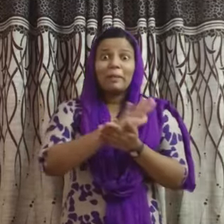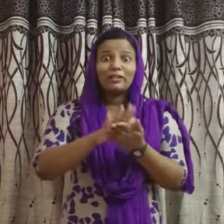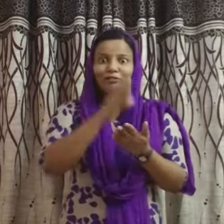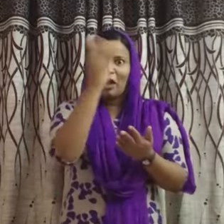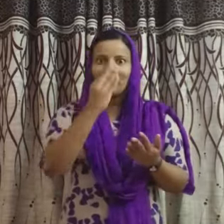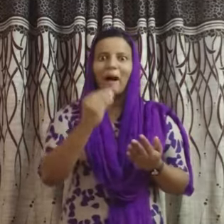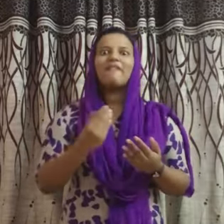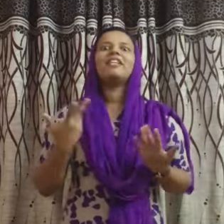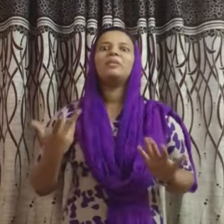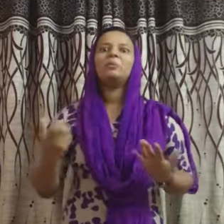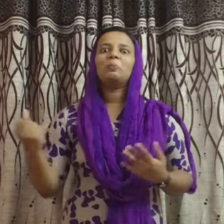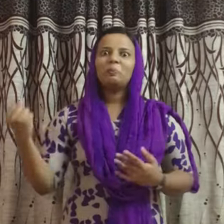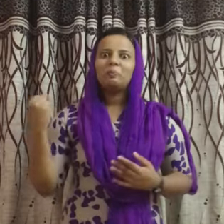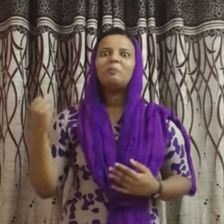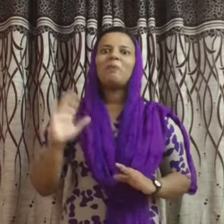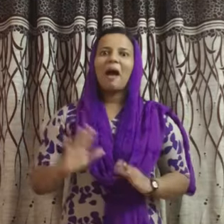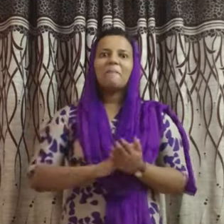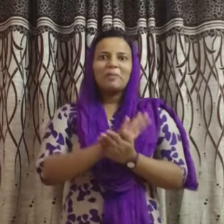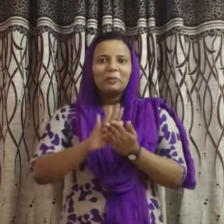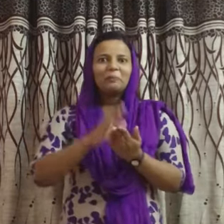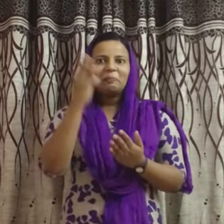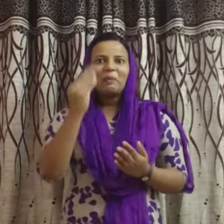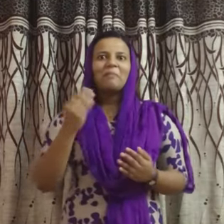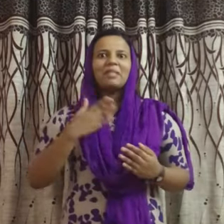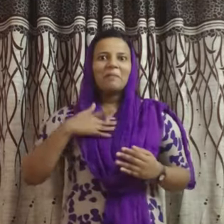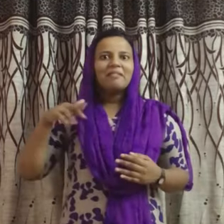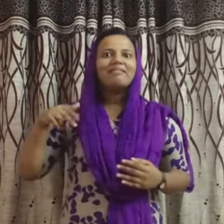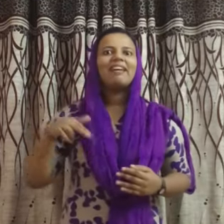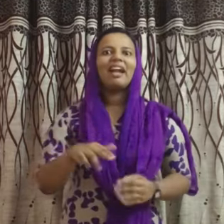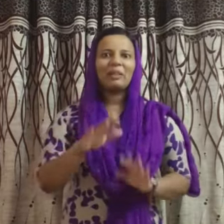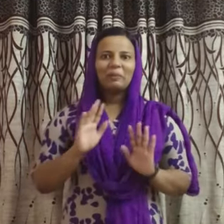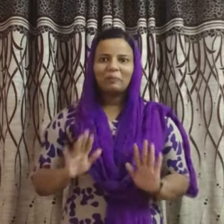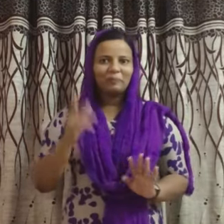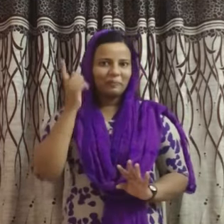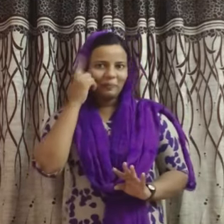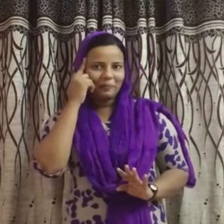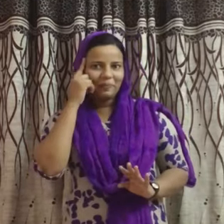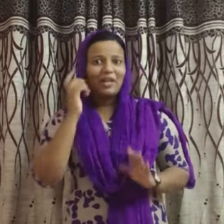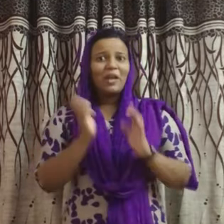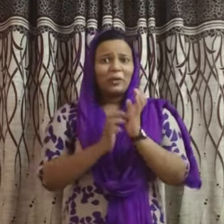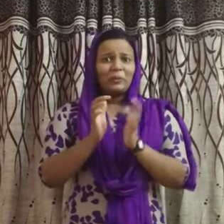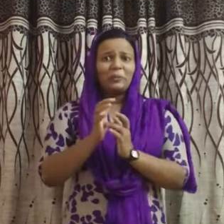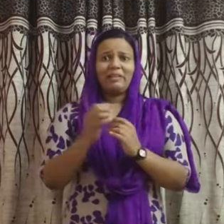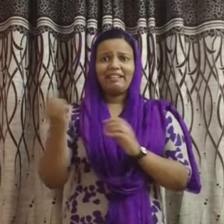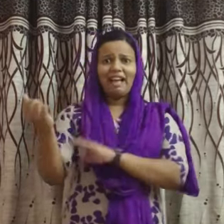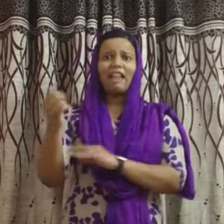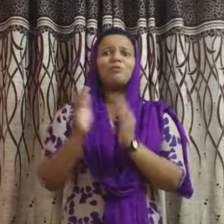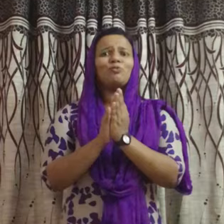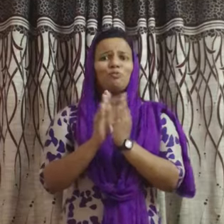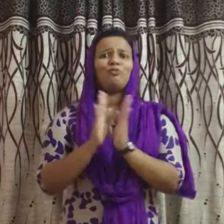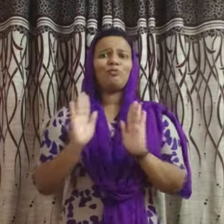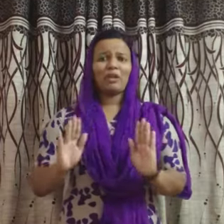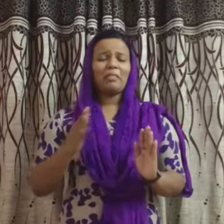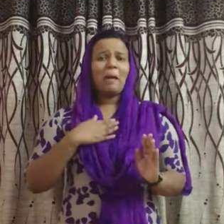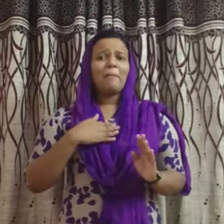അവൻ പരിശുദ്ധാത്മാവിനാൽ അവൻ ചുമക്കപ്പെടുക, പരിശുദ്ധാത്മാവിനാൽ നടത്തപ്പെടുക. നമ്മുടെ കർത്താവിൻ്റെ കരങ്ങളിലേക്ക് ഏൽപ്പിച്ച് വാർദ്ധിക്കും വരെ അവൻ